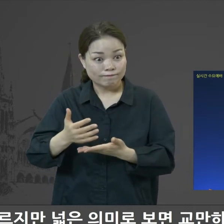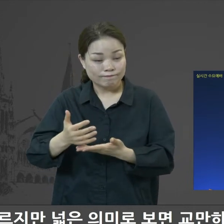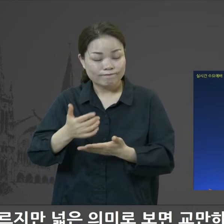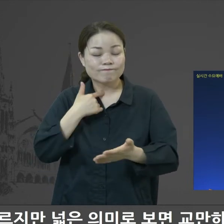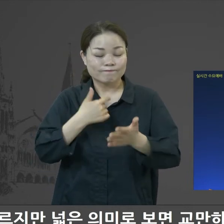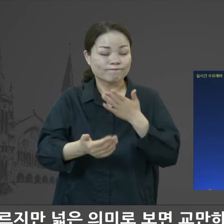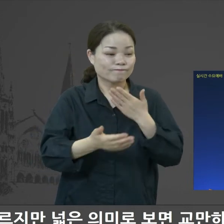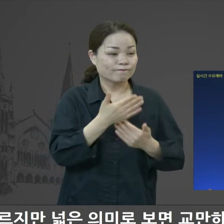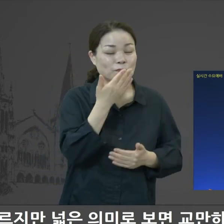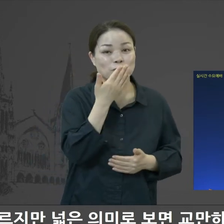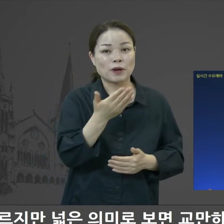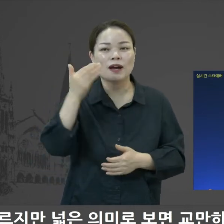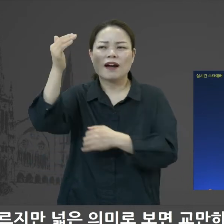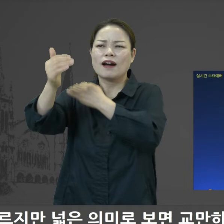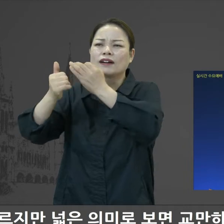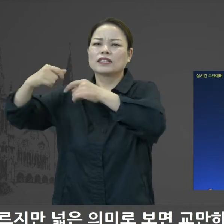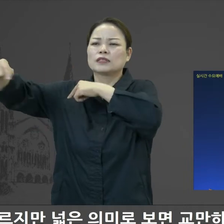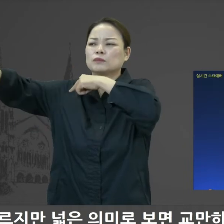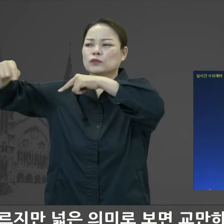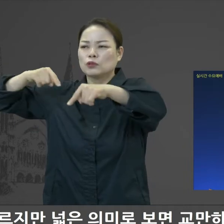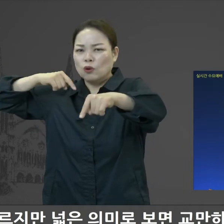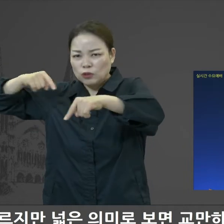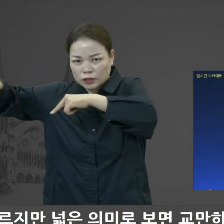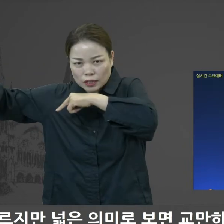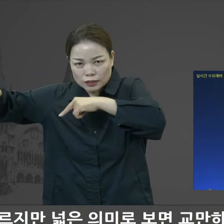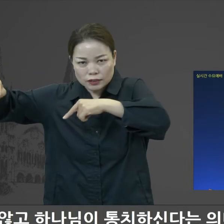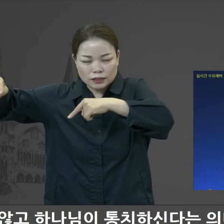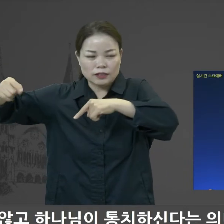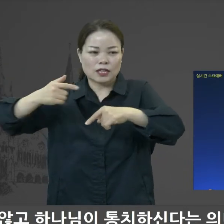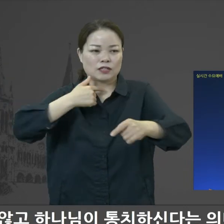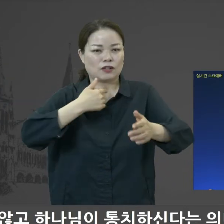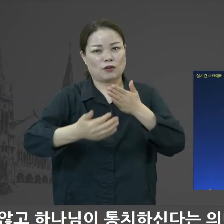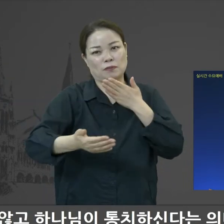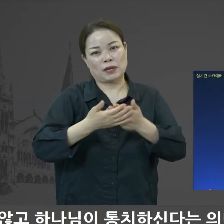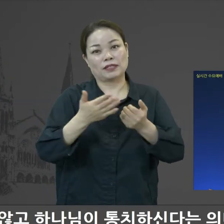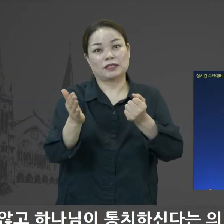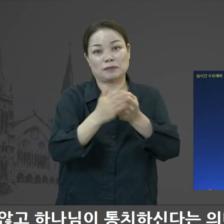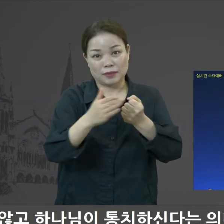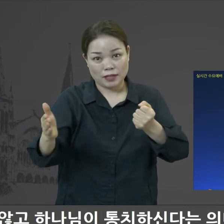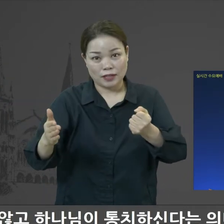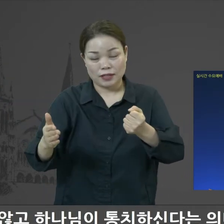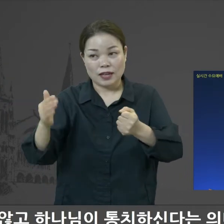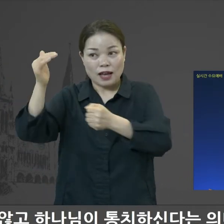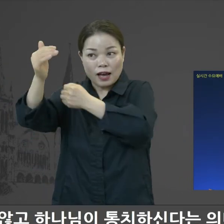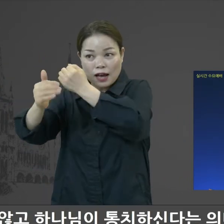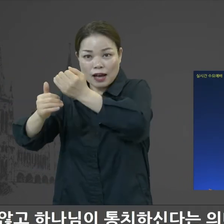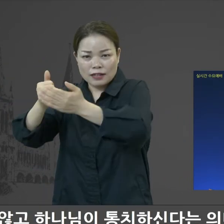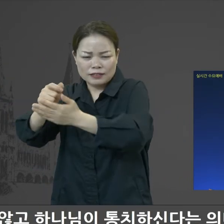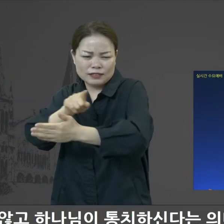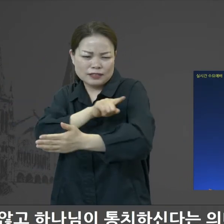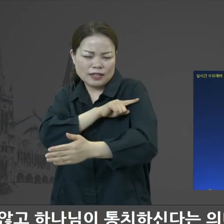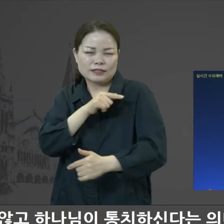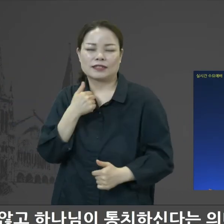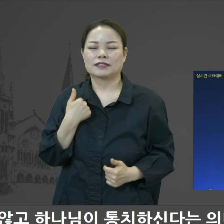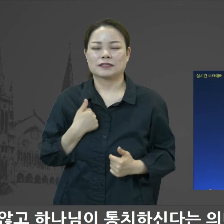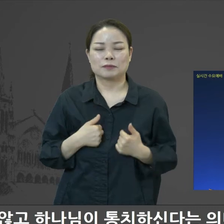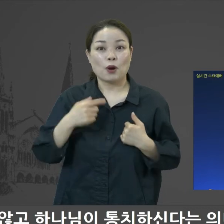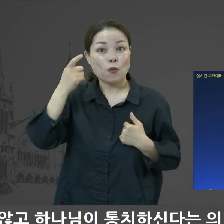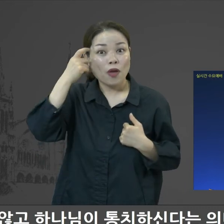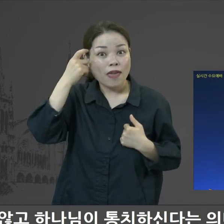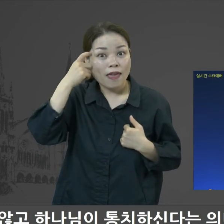거니까요. 하나님이 통치하시듯 경험하게 될 거니까요. 그리고 하나님이 가장 기뻐하실 겁니다.